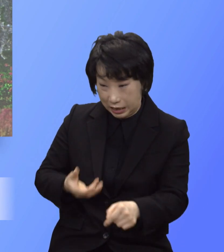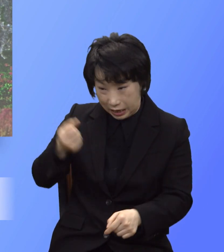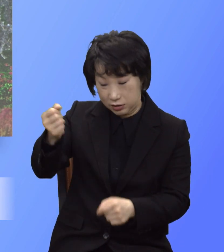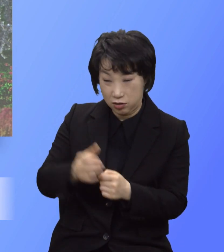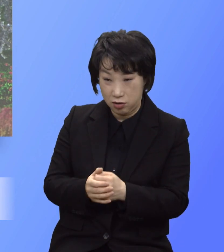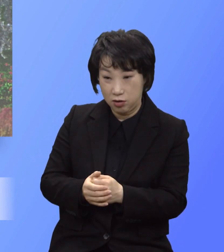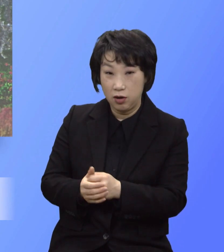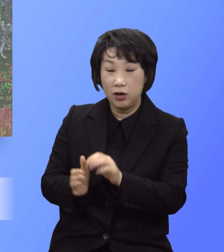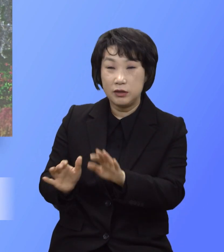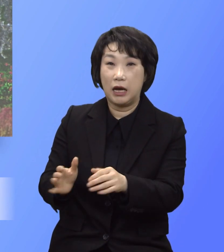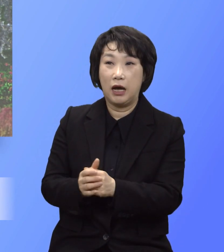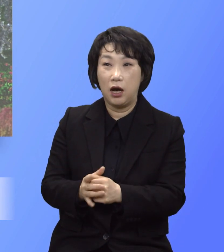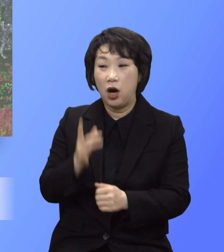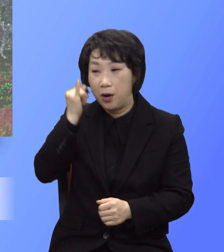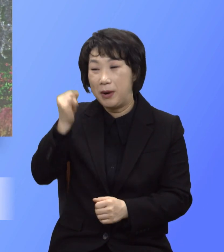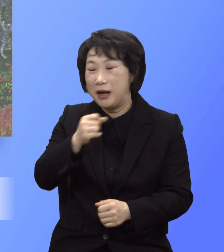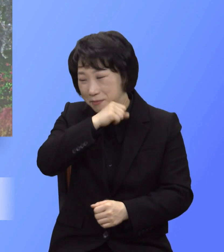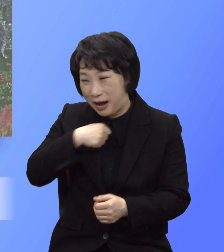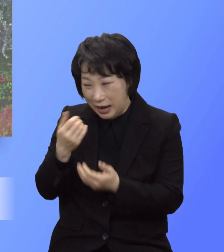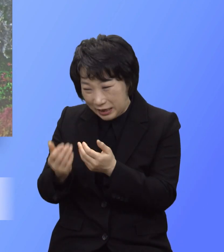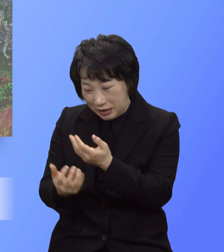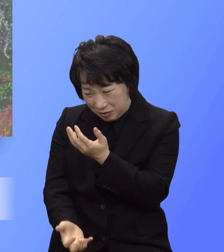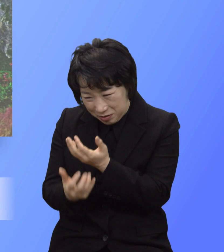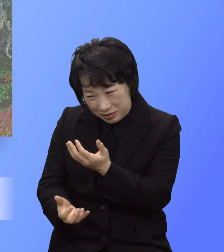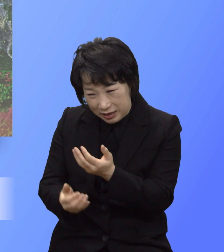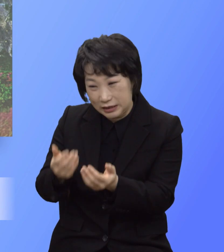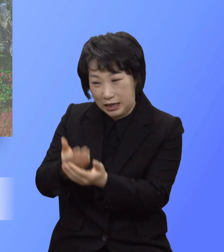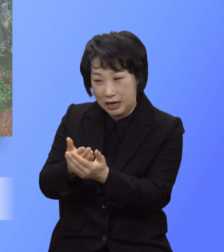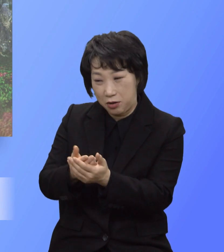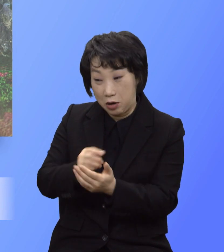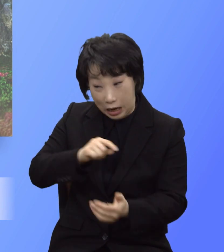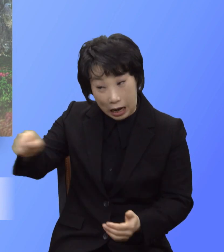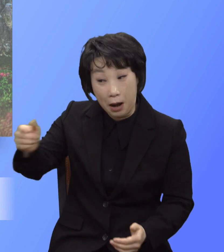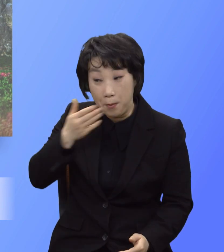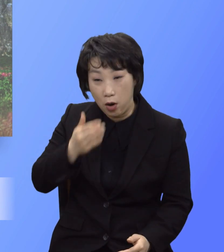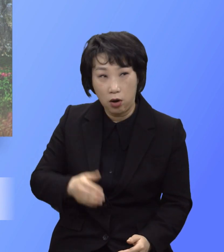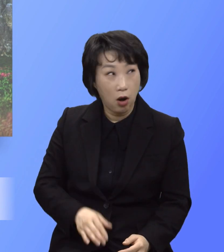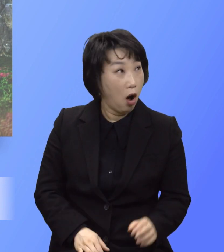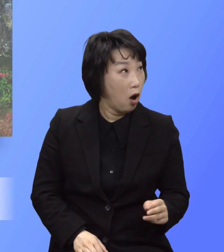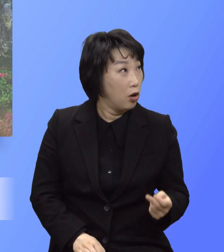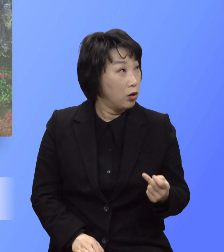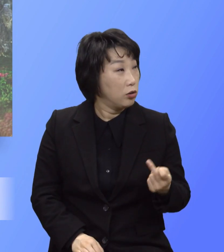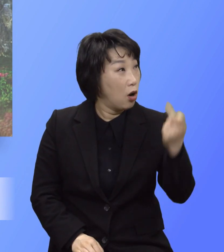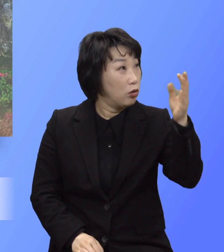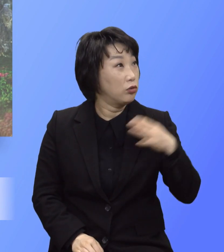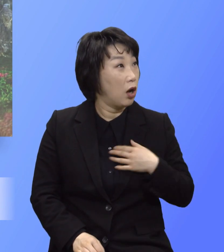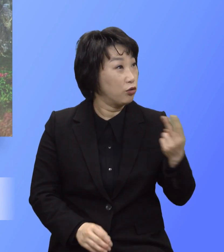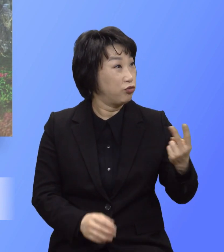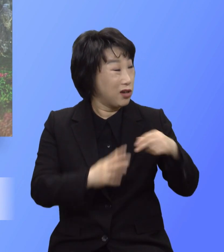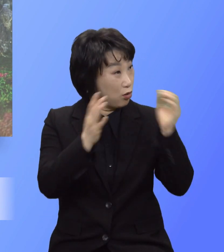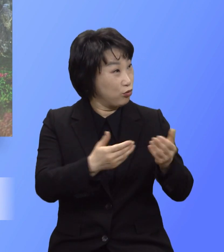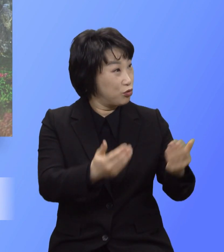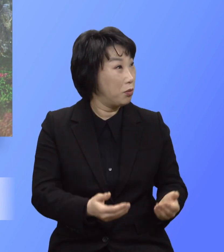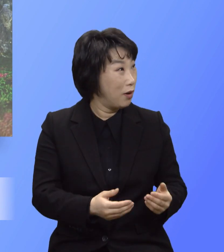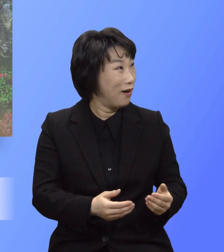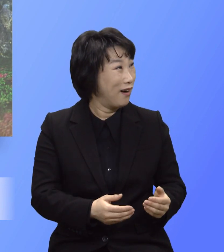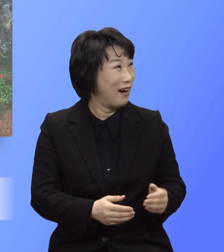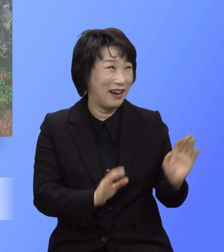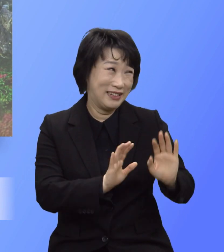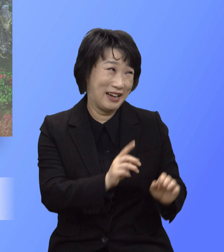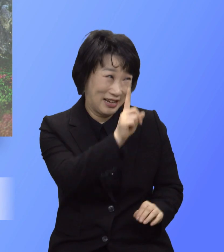당순 먹고 맛있게 해달래서 가서 먹어. 형 두 마리 다 줘. 한 마리면 되는데